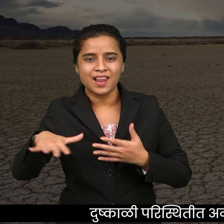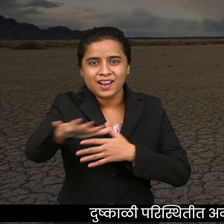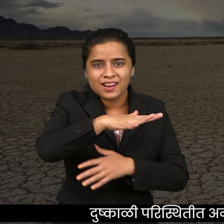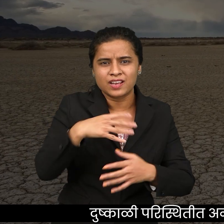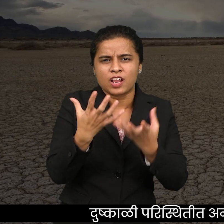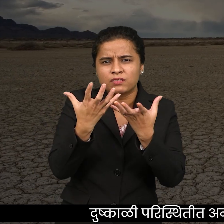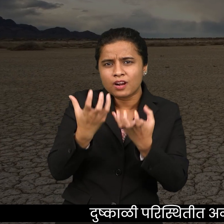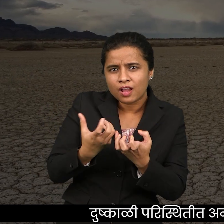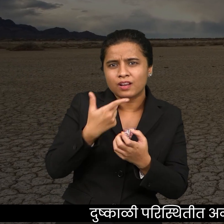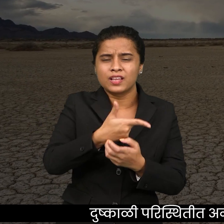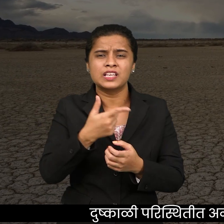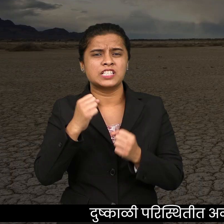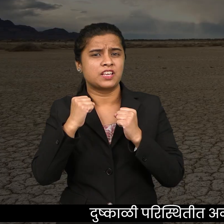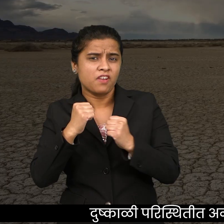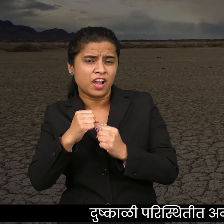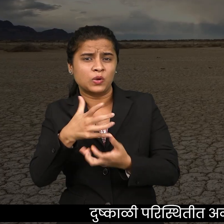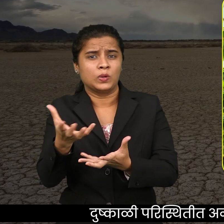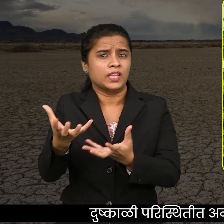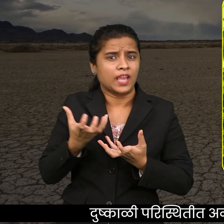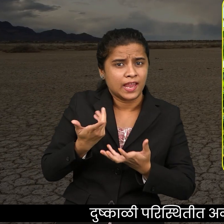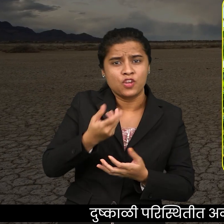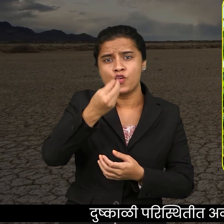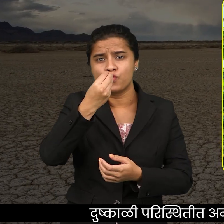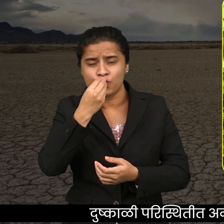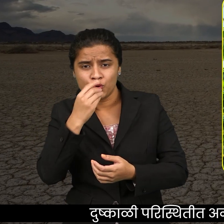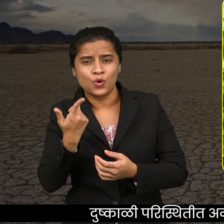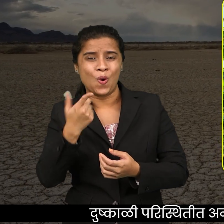दुष्काळी परिस्थितीत अन्न आणि चारा मिळवणे कठीण होते.